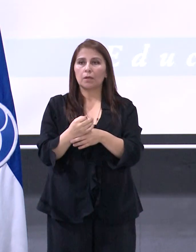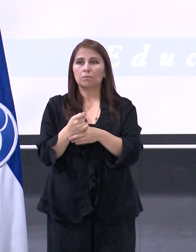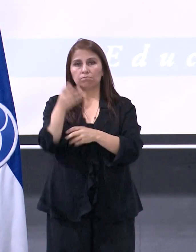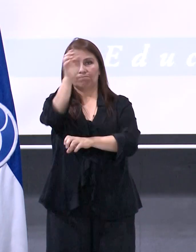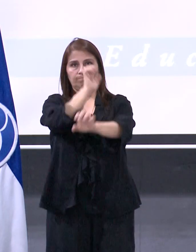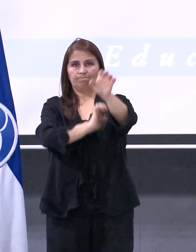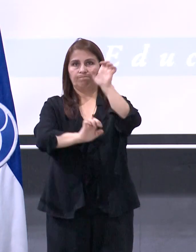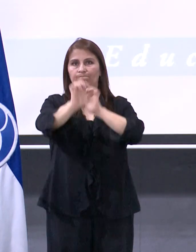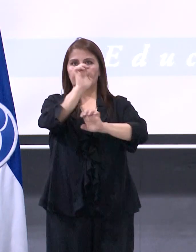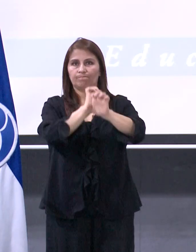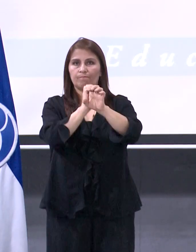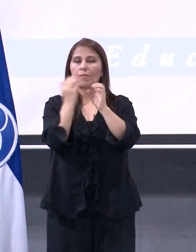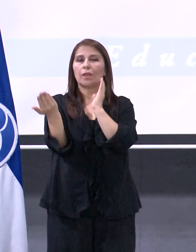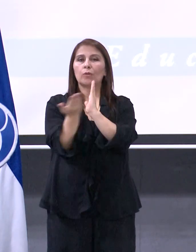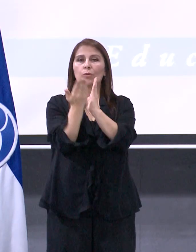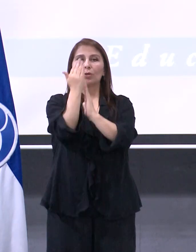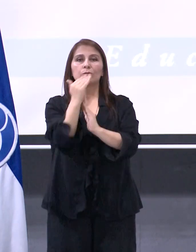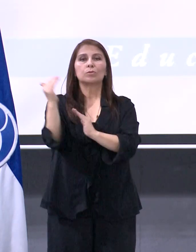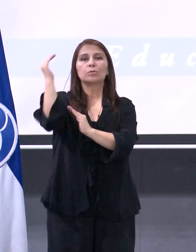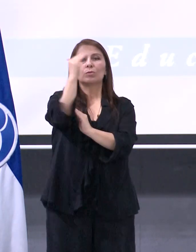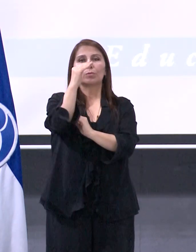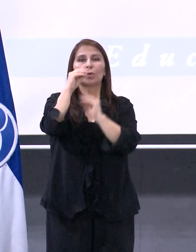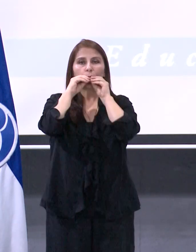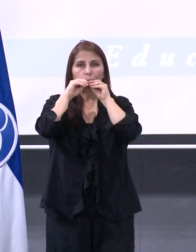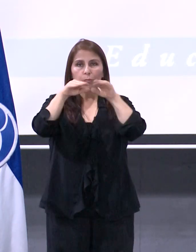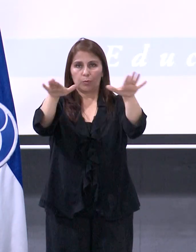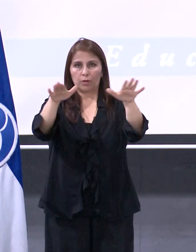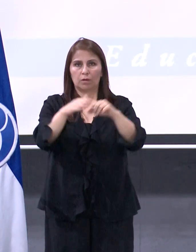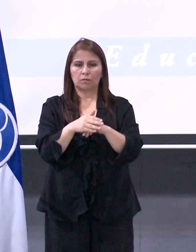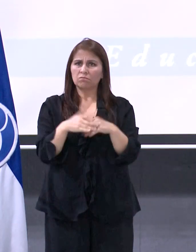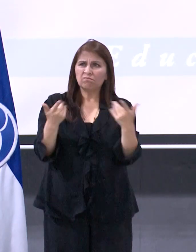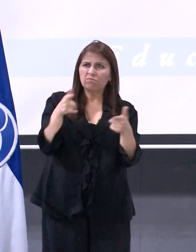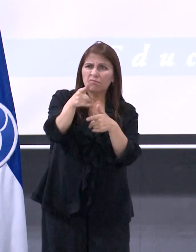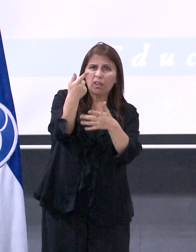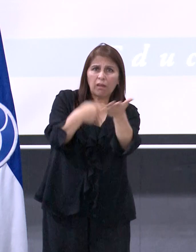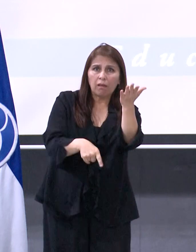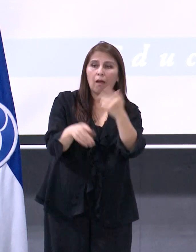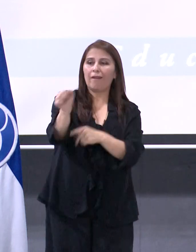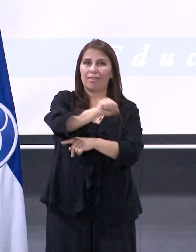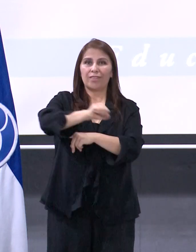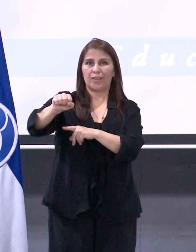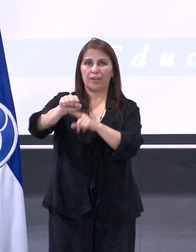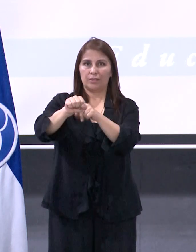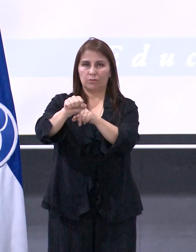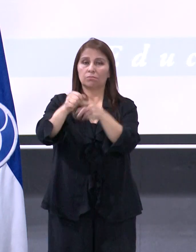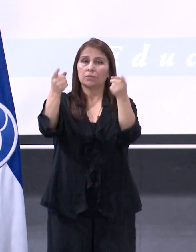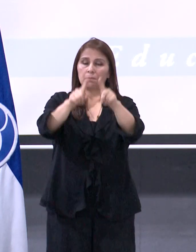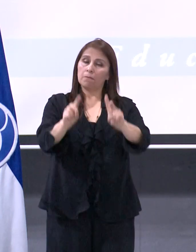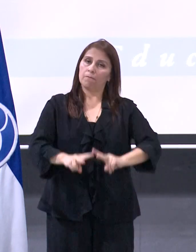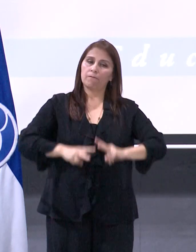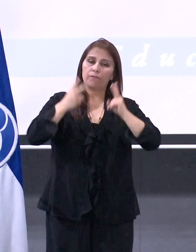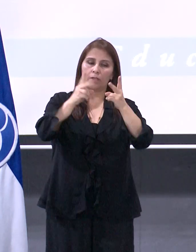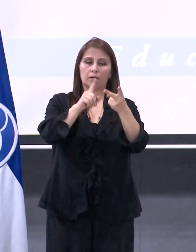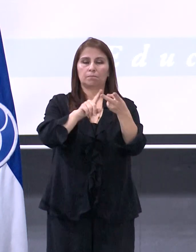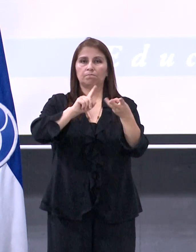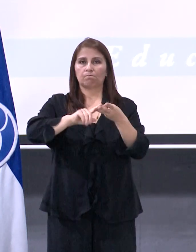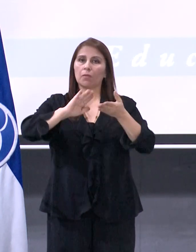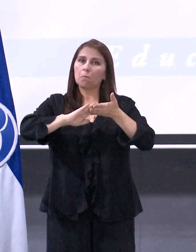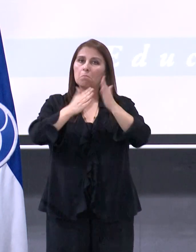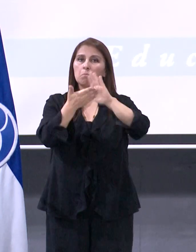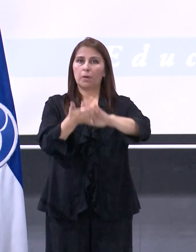de la educación superior pública como un derecho así como en defensa de la vida la paz y la preservación